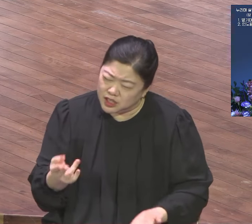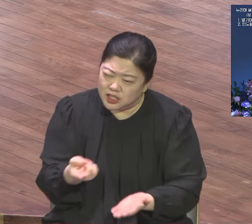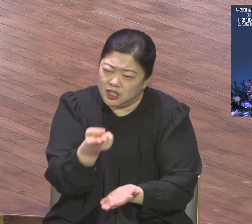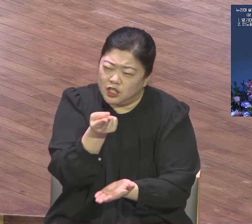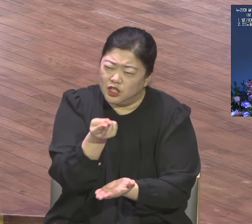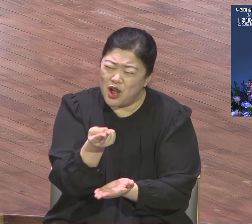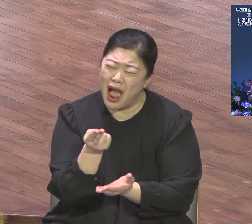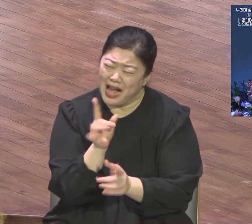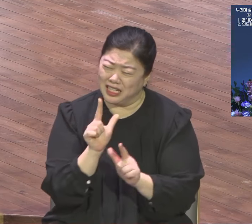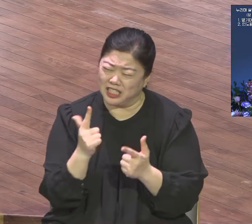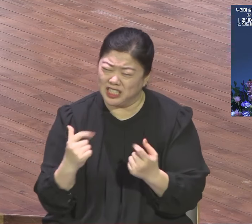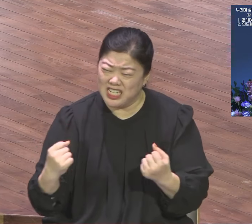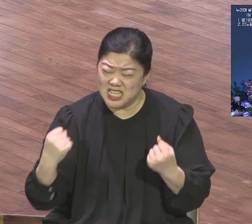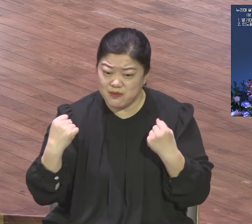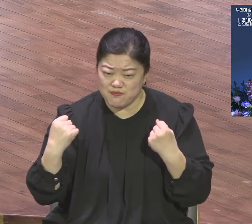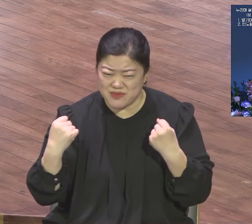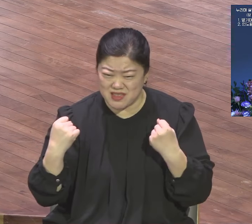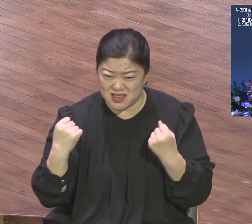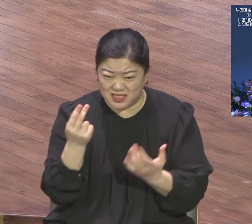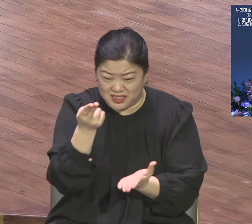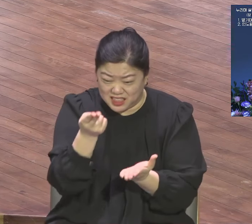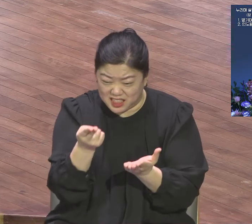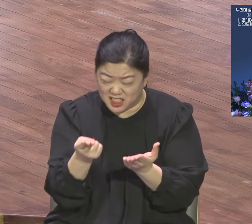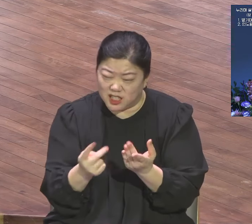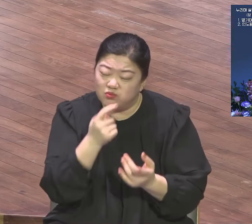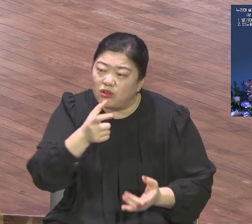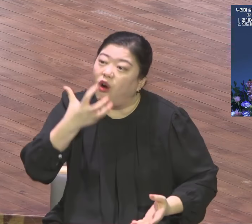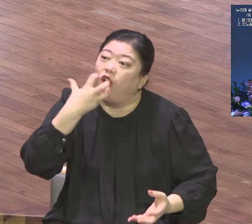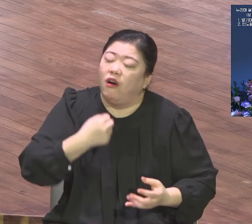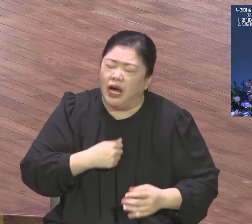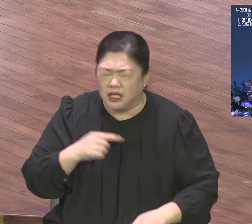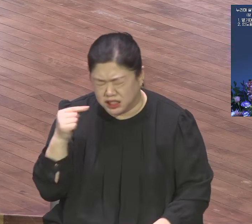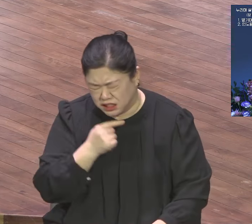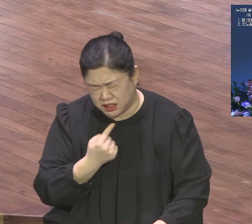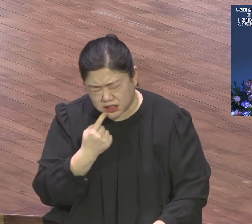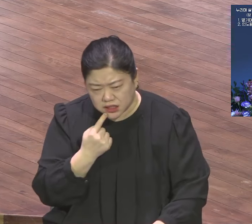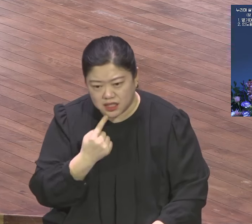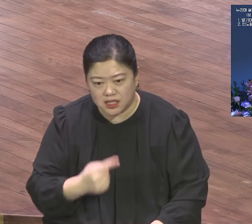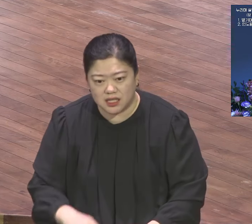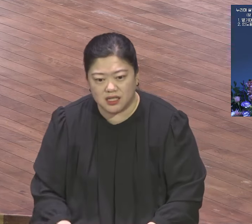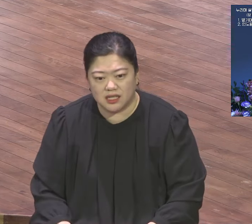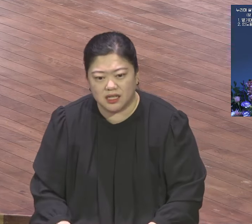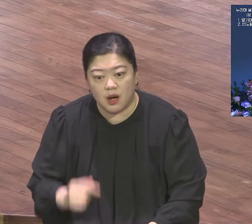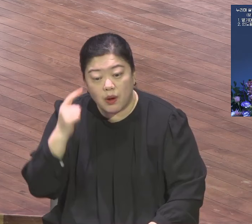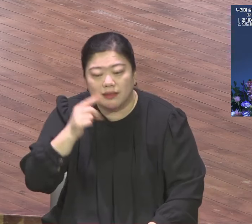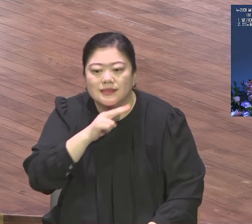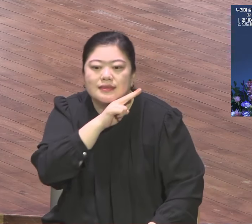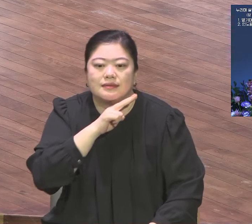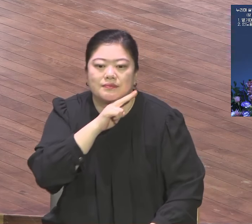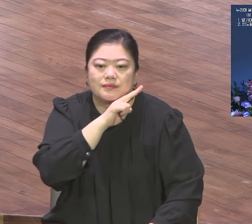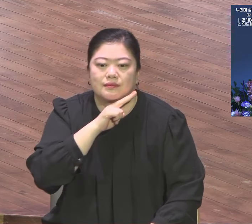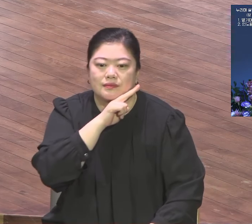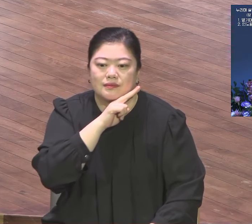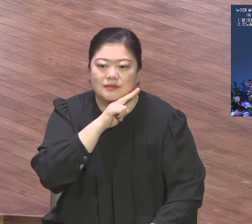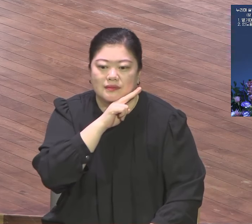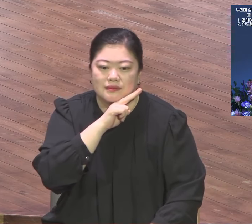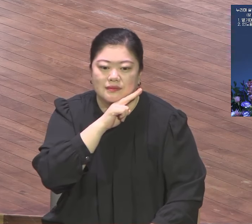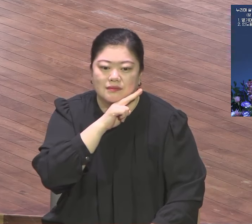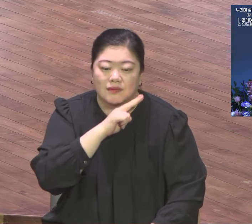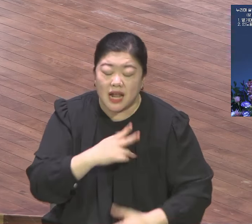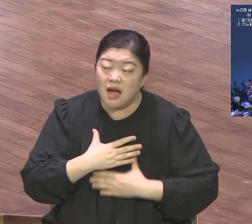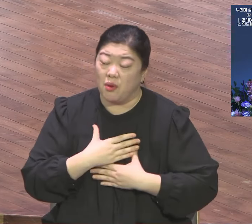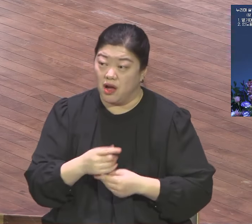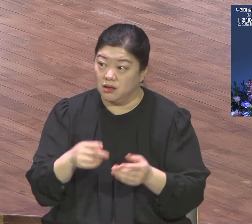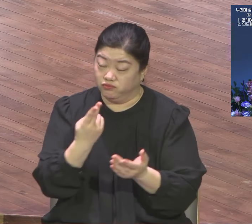먹더라고. 눈 따갑다고 울고 불고 뭐 그걸 못 믿어가지고 의심을 해가지고 첨벙대면 그냥 누워